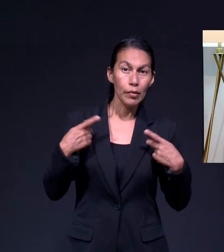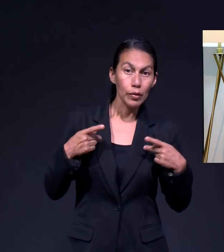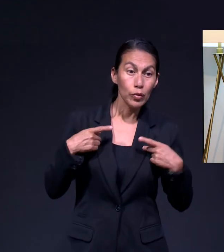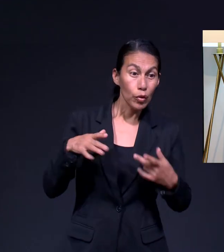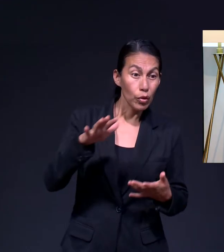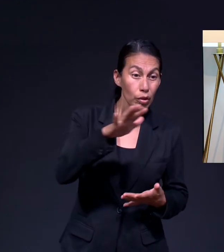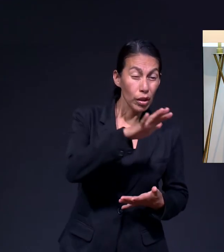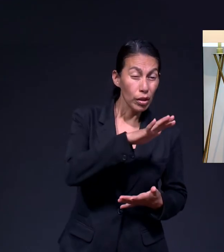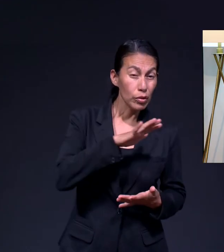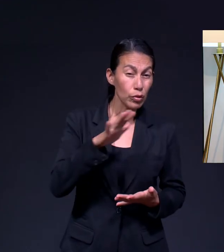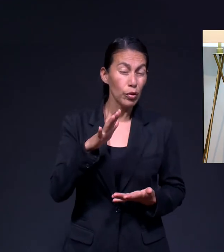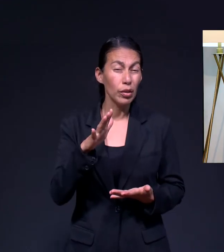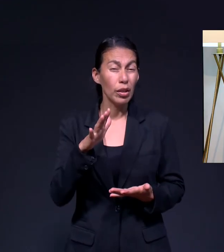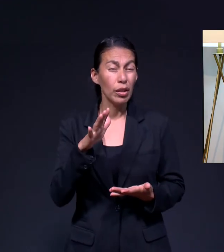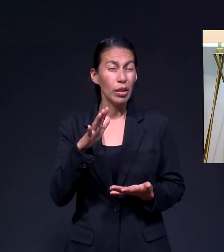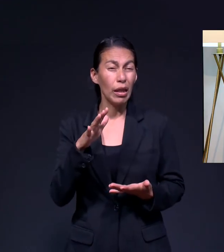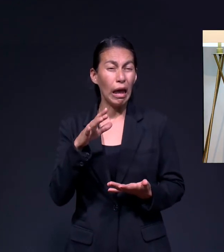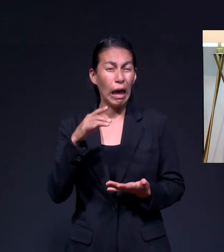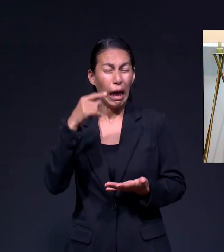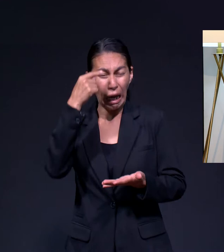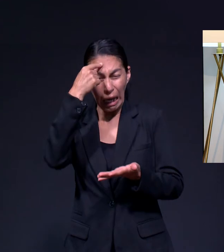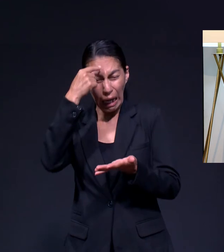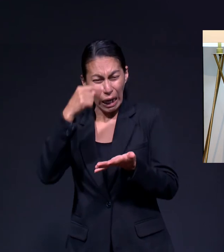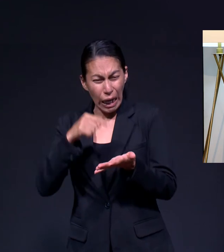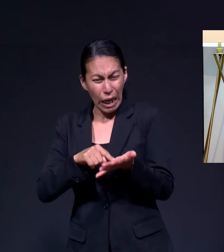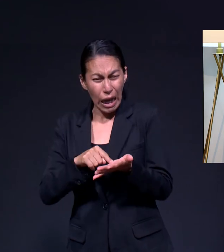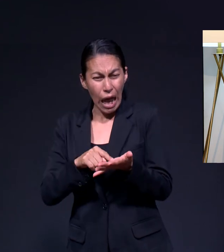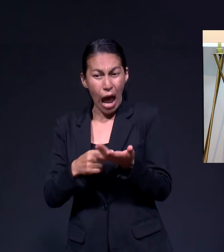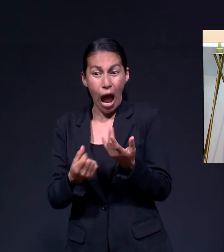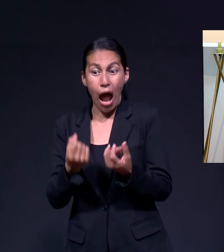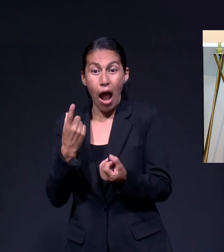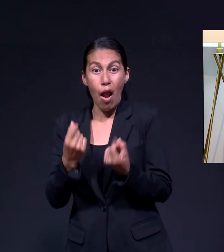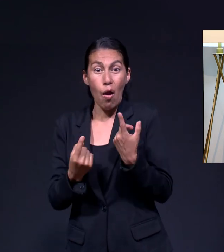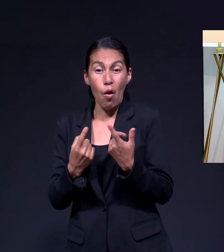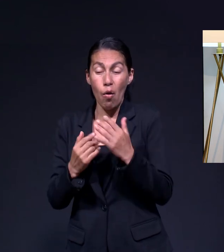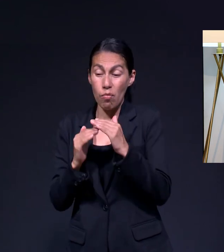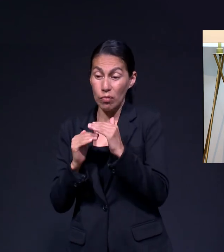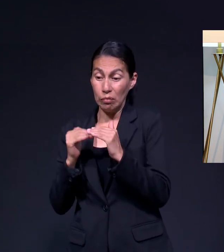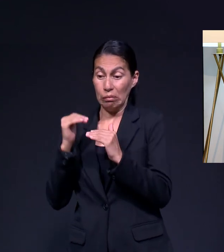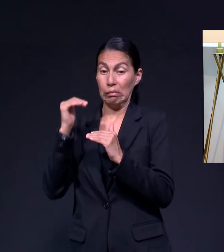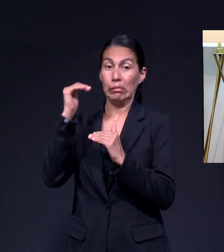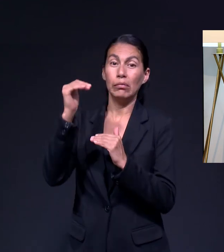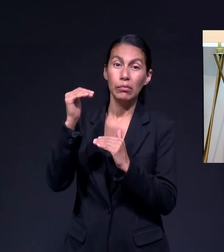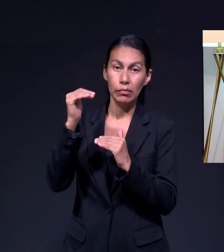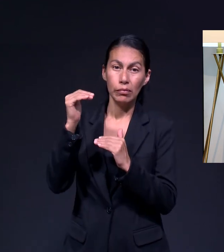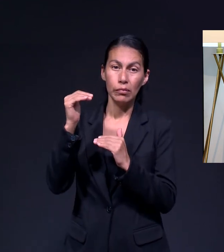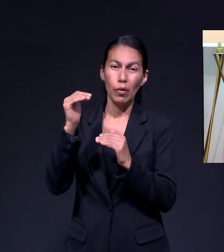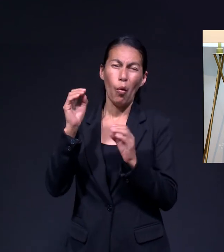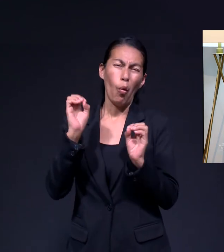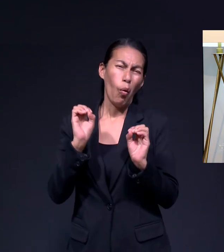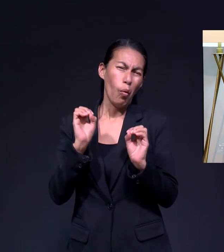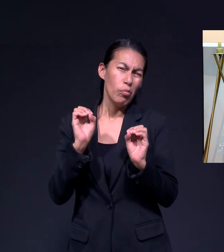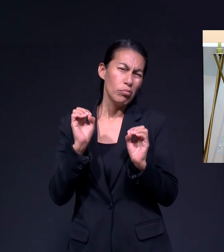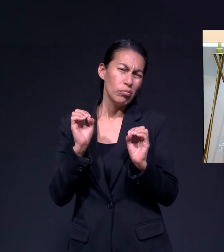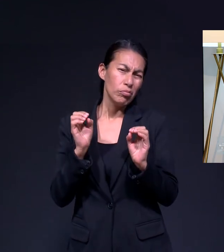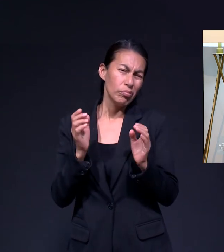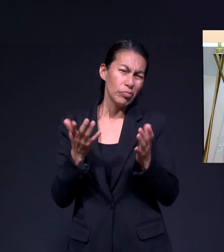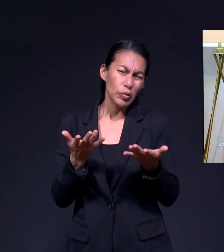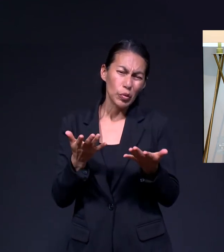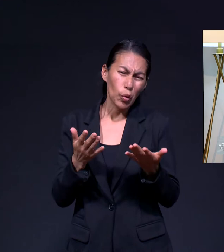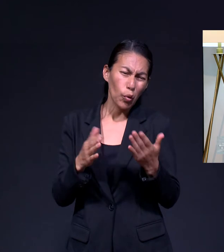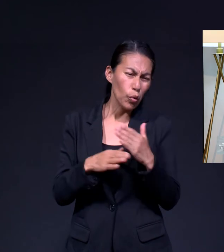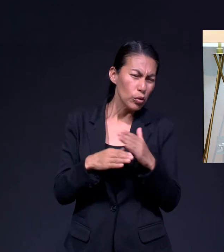todo el mundo dice creer en un ser sobrenatural o tener creencias